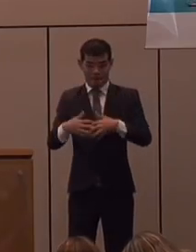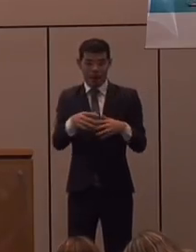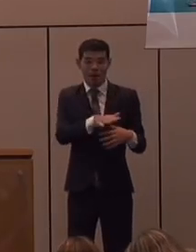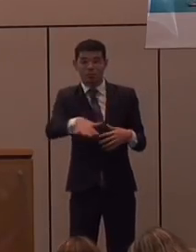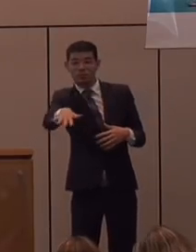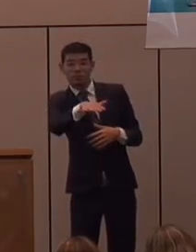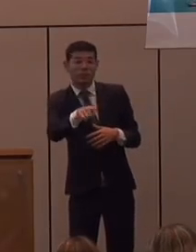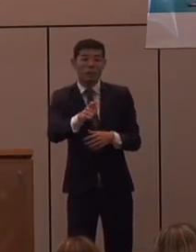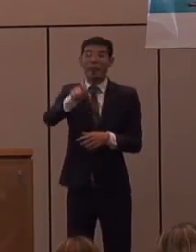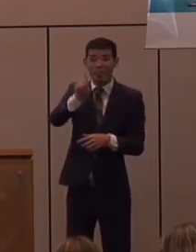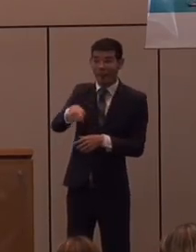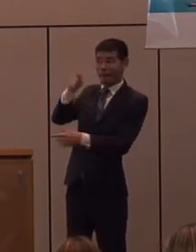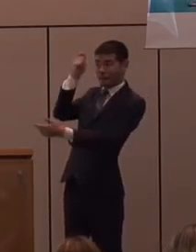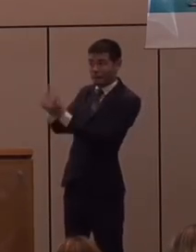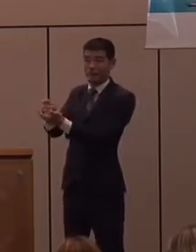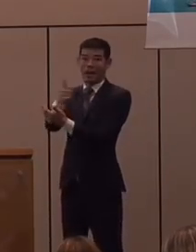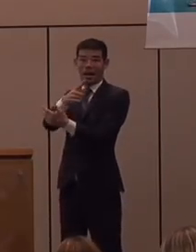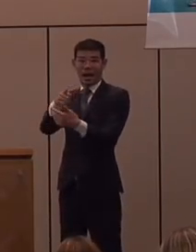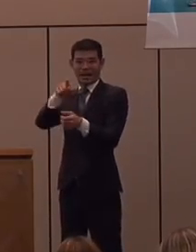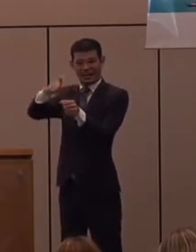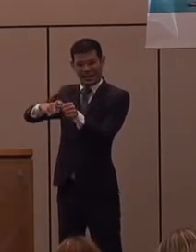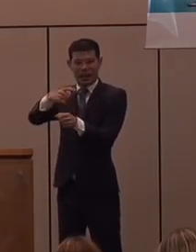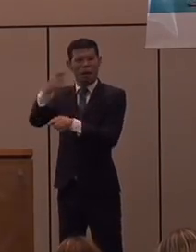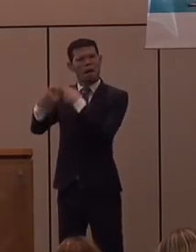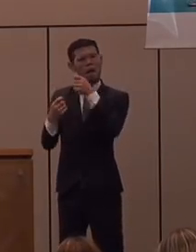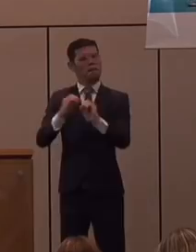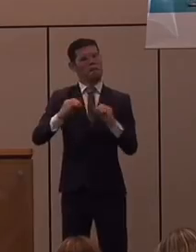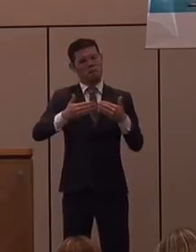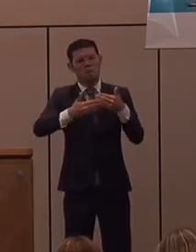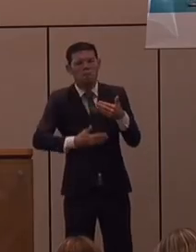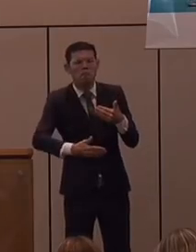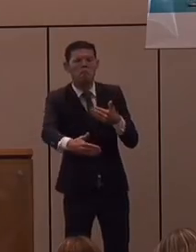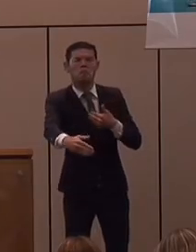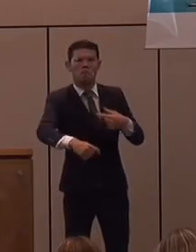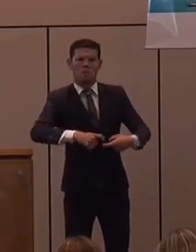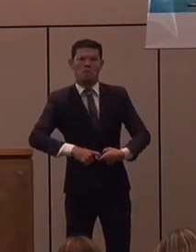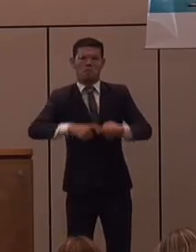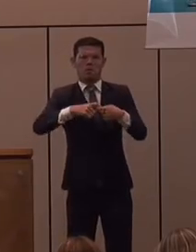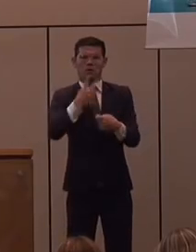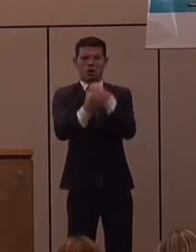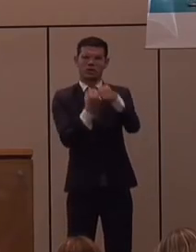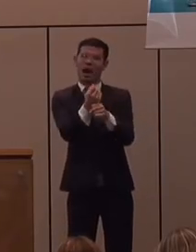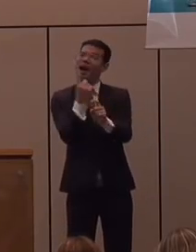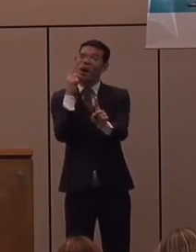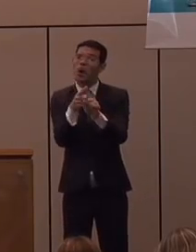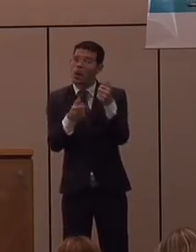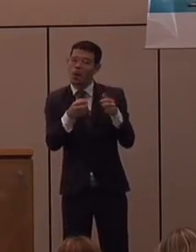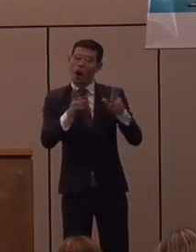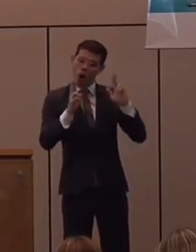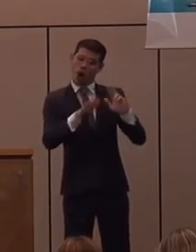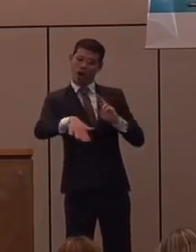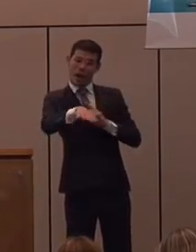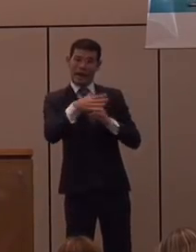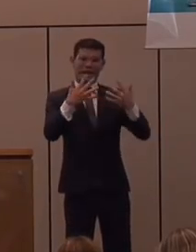y eso está enfocado simplemente en hacerles la vida más fácil a los empresarios en hacerle los costos más bajitos a los empresarios